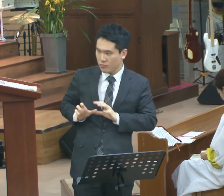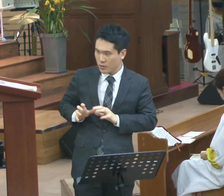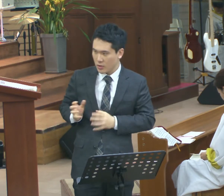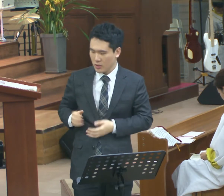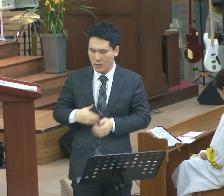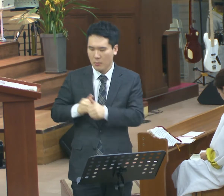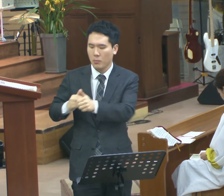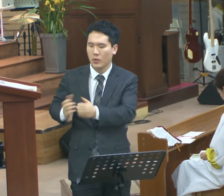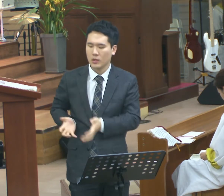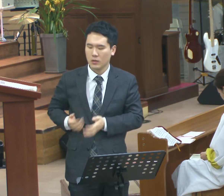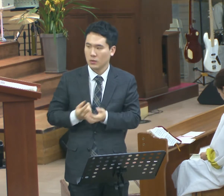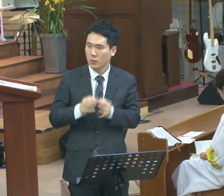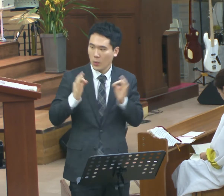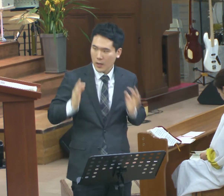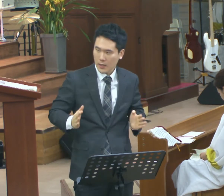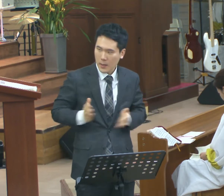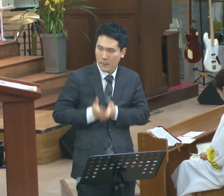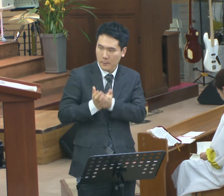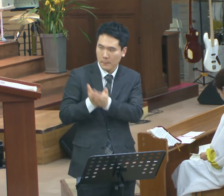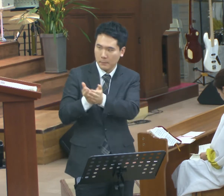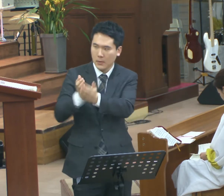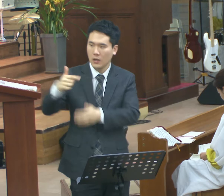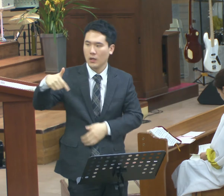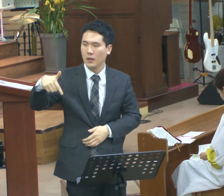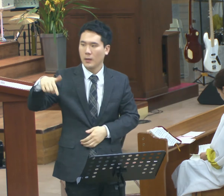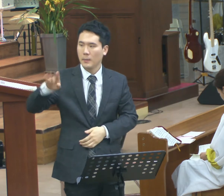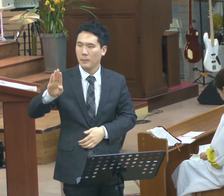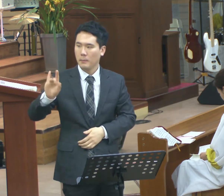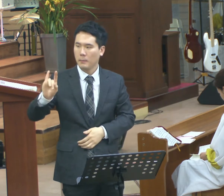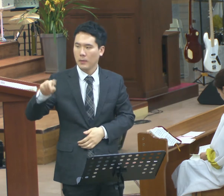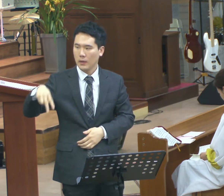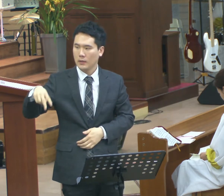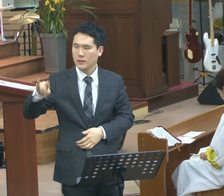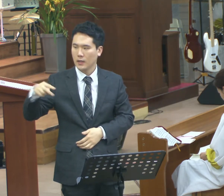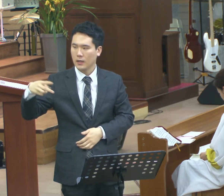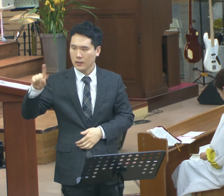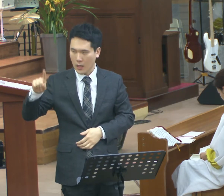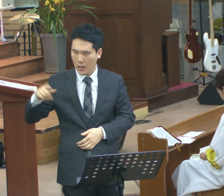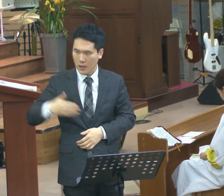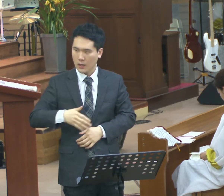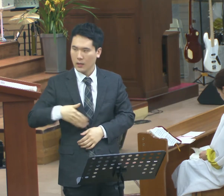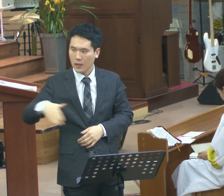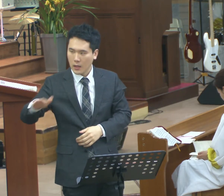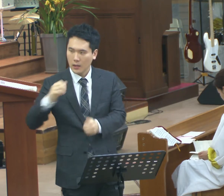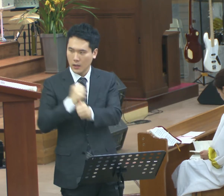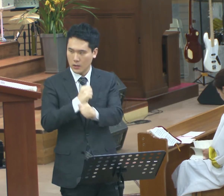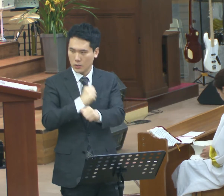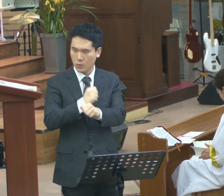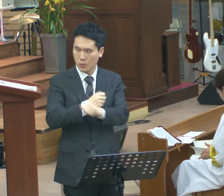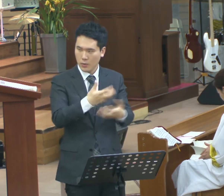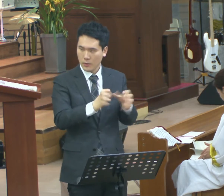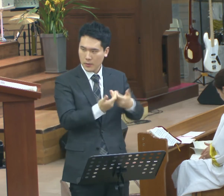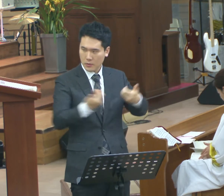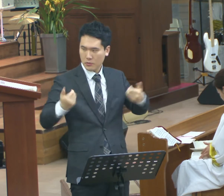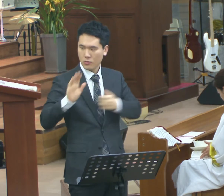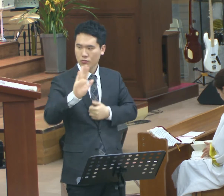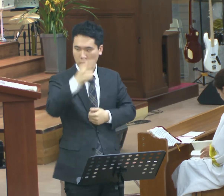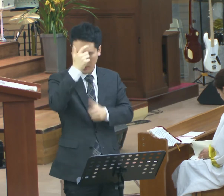건너가 벳세다로 가게 하시고 무리를 작별하신 후에 기도하러 산으로 가셨다. 이렇게 되어 있어요.